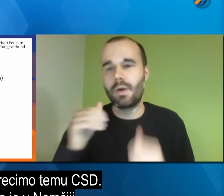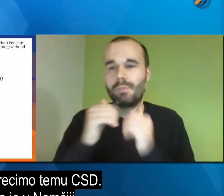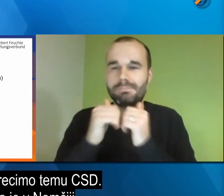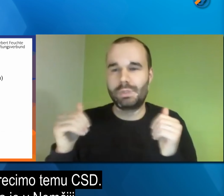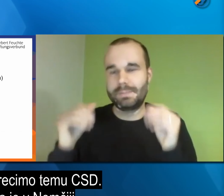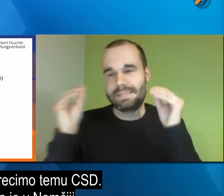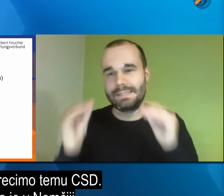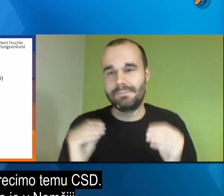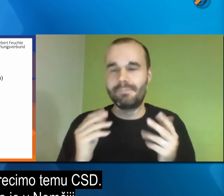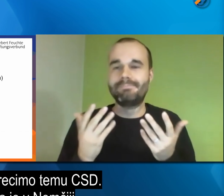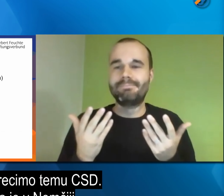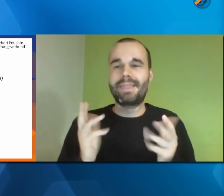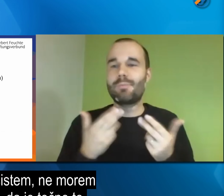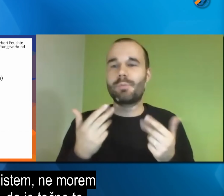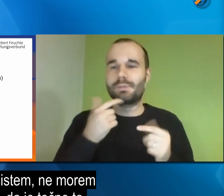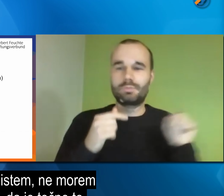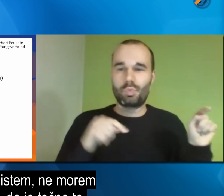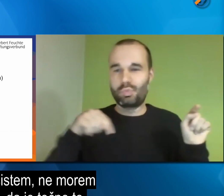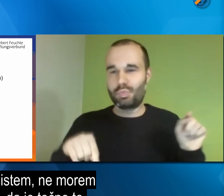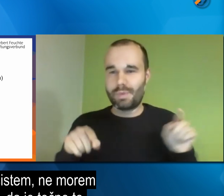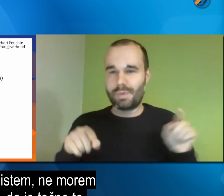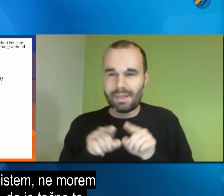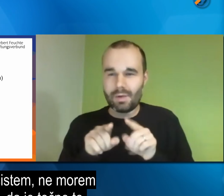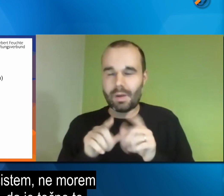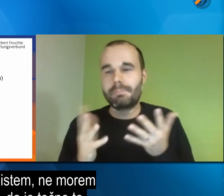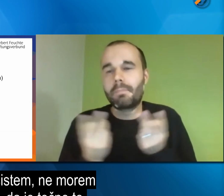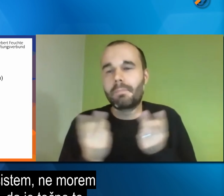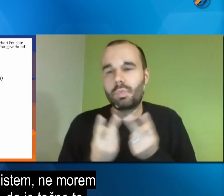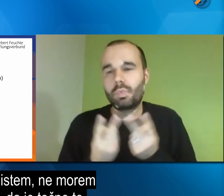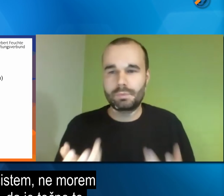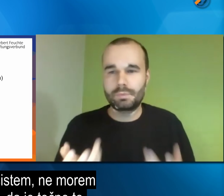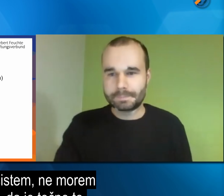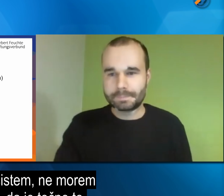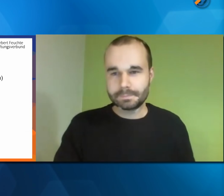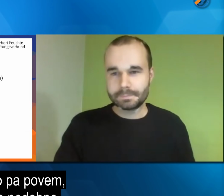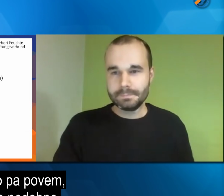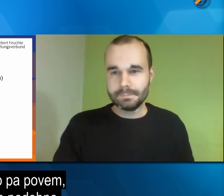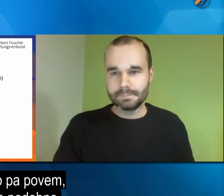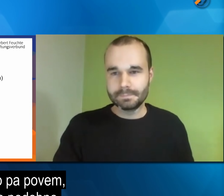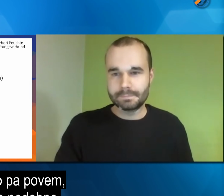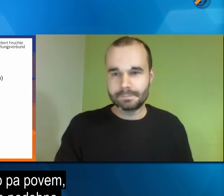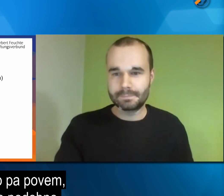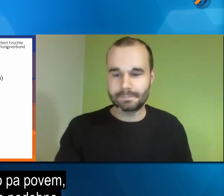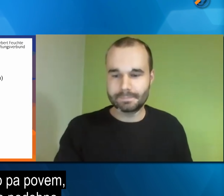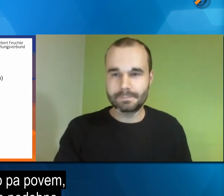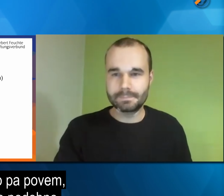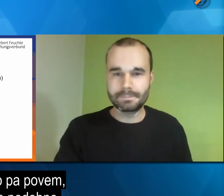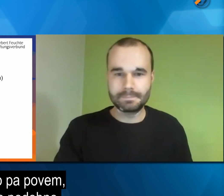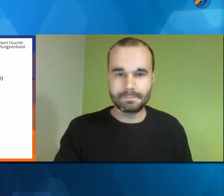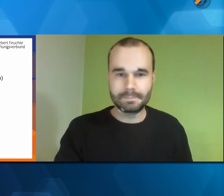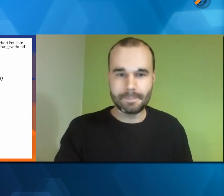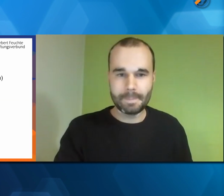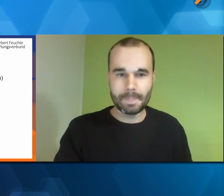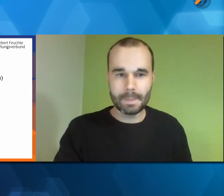delo. Seveda pa je v Nemčiji poseben sistem, ne morem povedati, da je to točno to, ampak lahko pa povem, da je podobno.